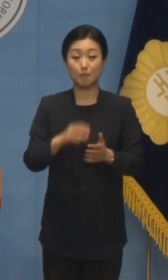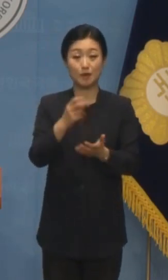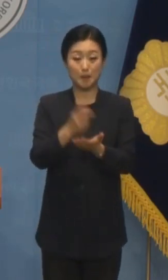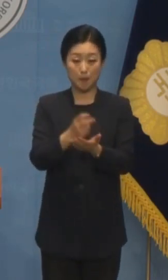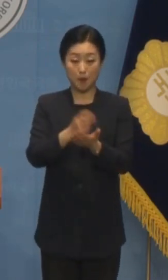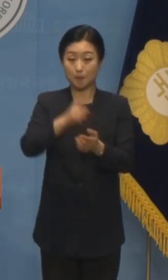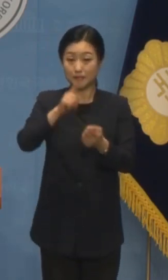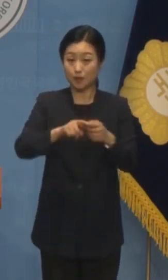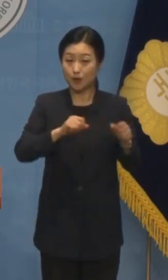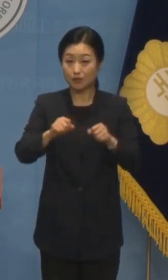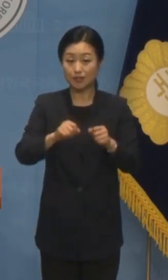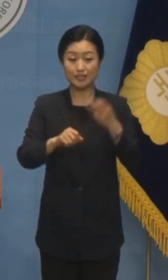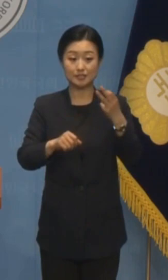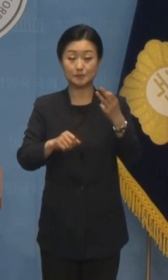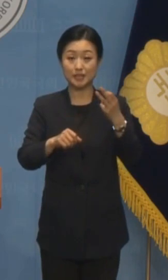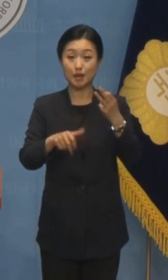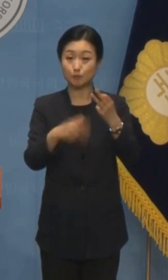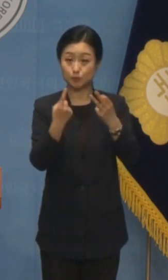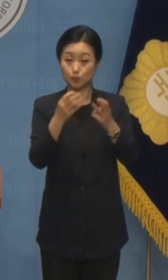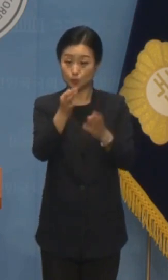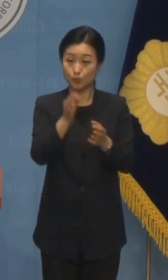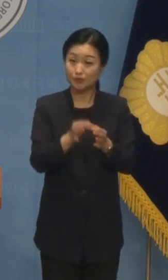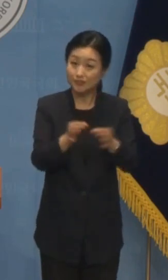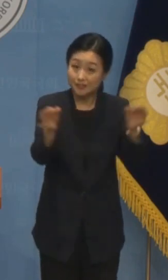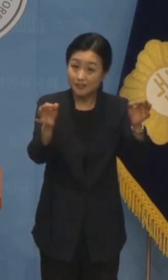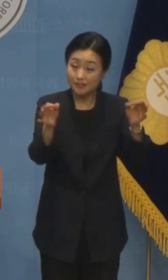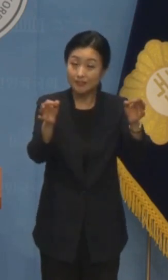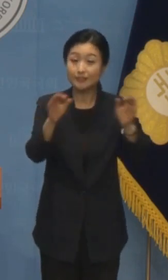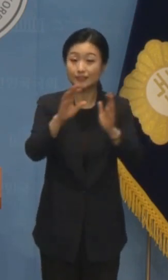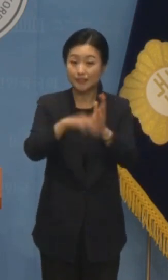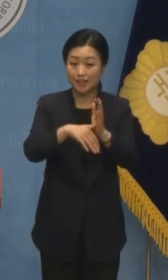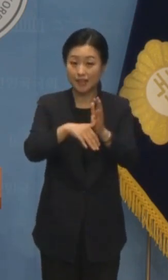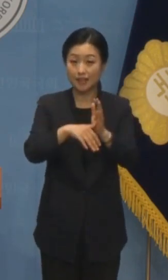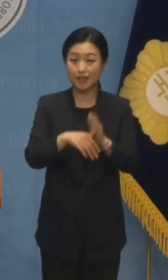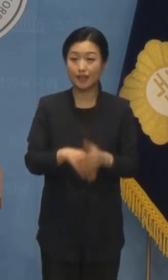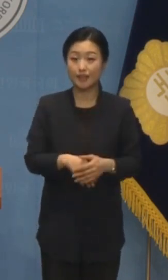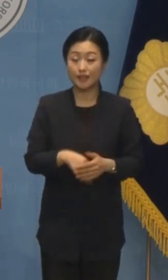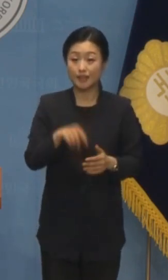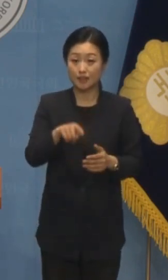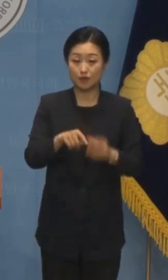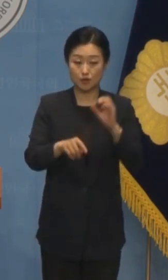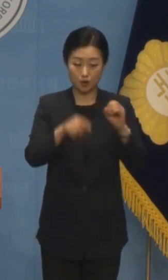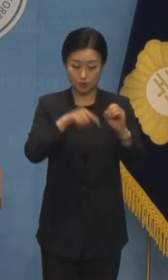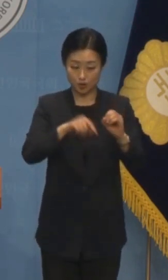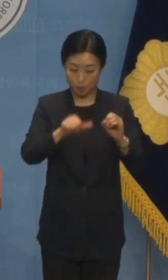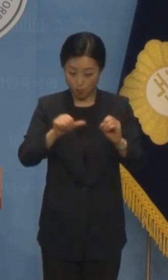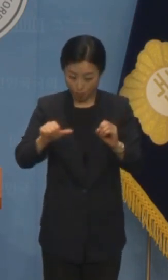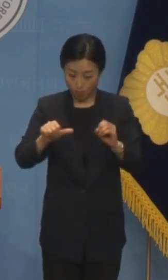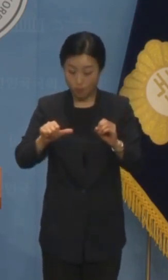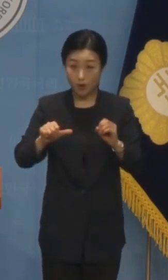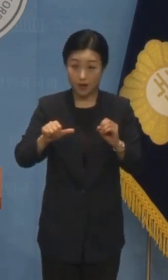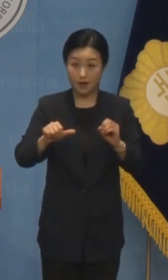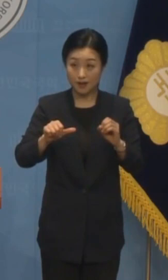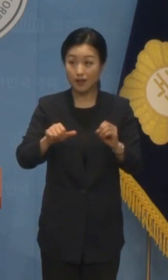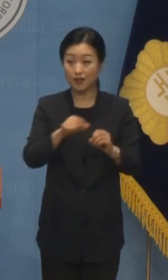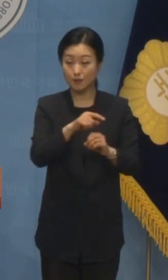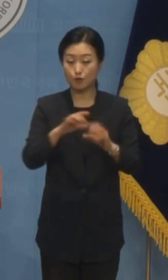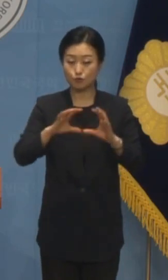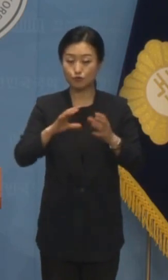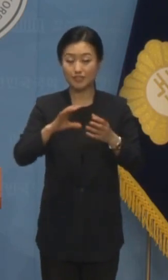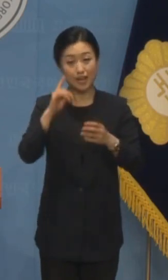시행할 경우 13조 원 안팎의 정부 재정 지출이 일어날 때 재정 지출의 승수를 0.5라고 하면 이건